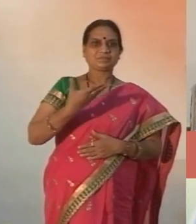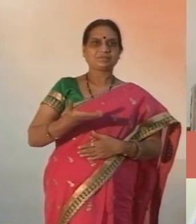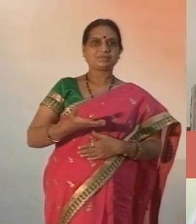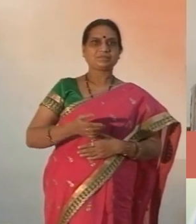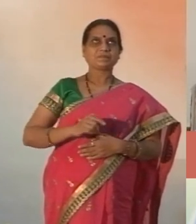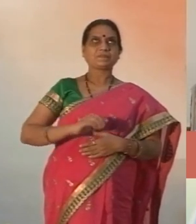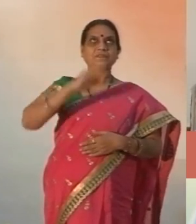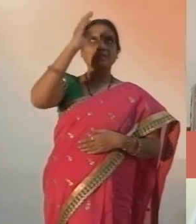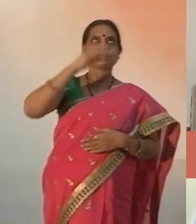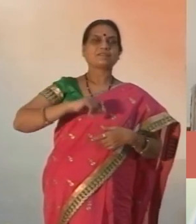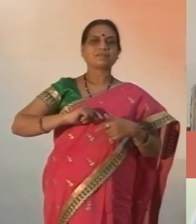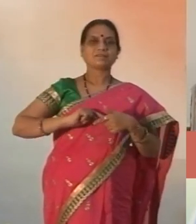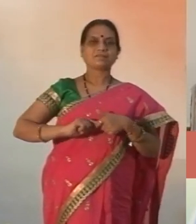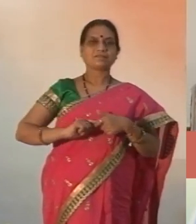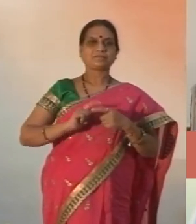संबंध जोड़ना होगा।